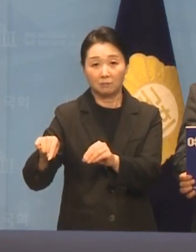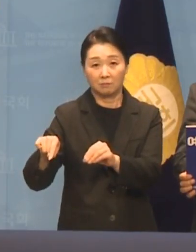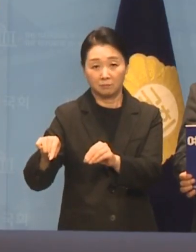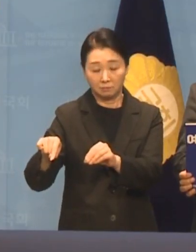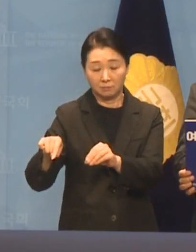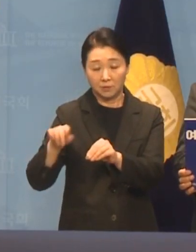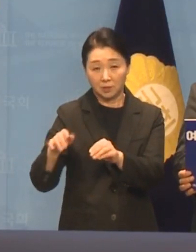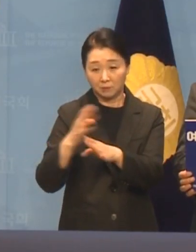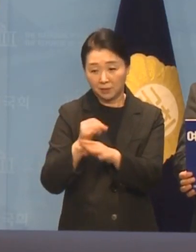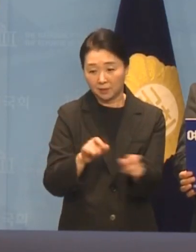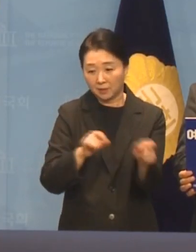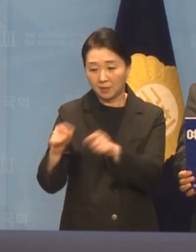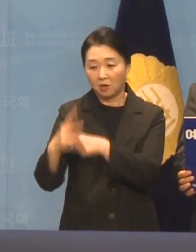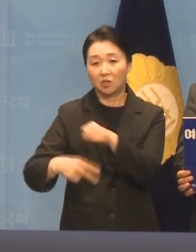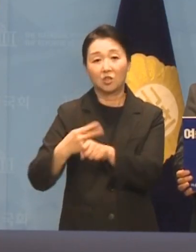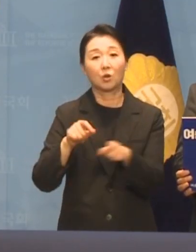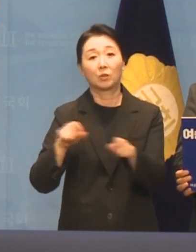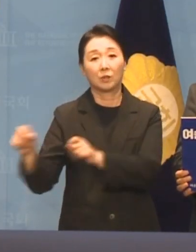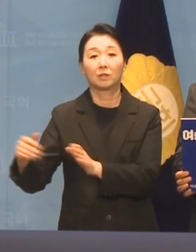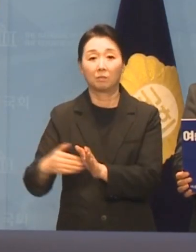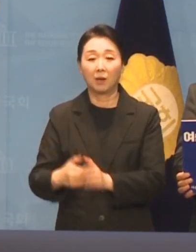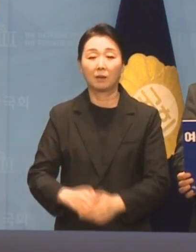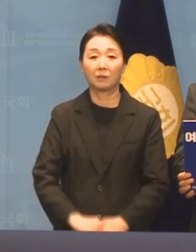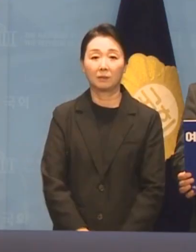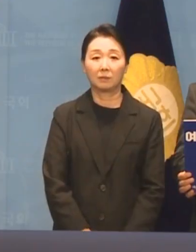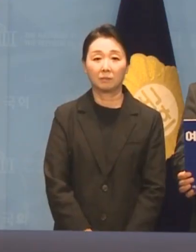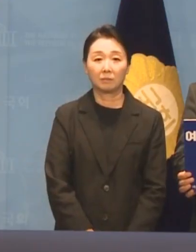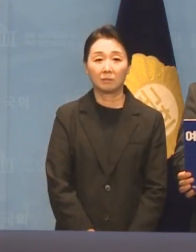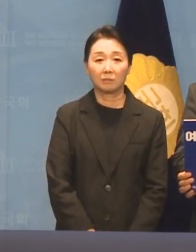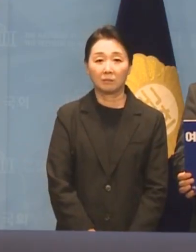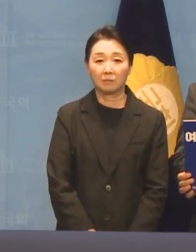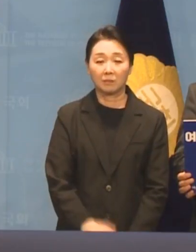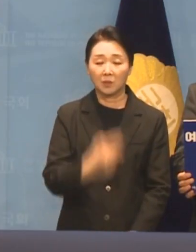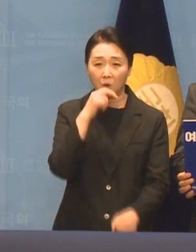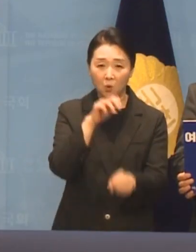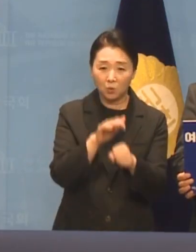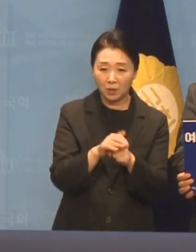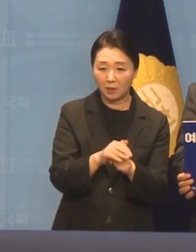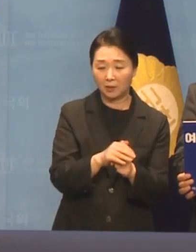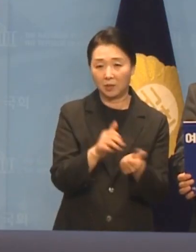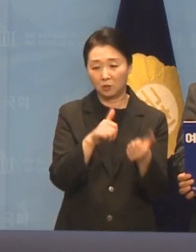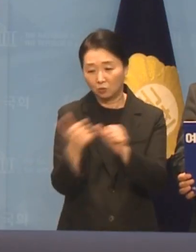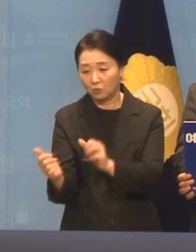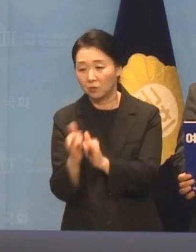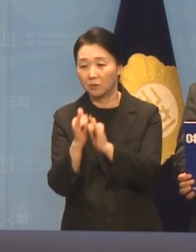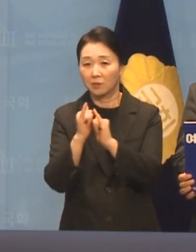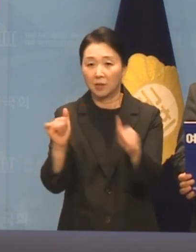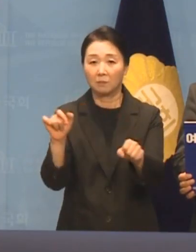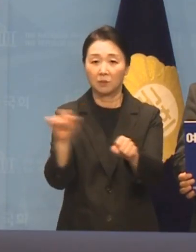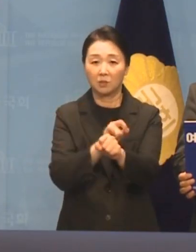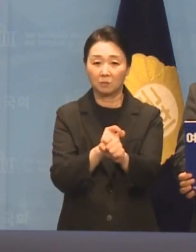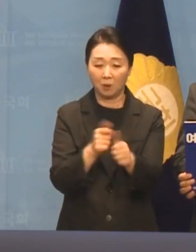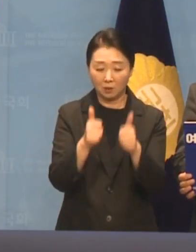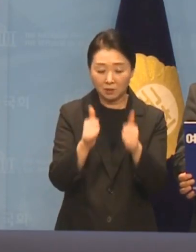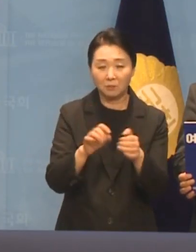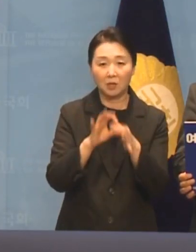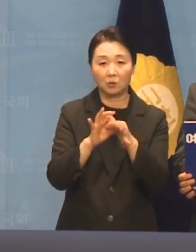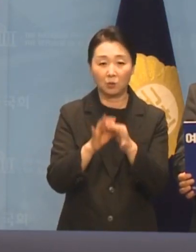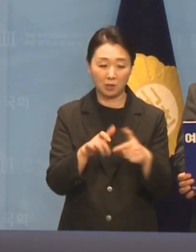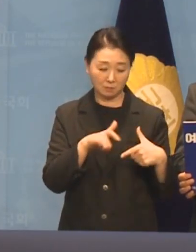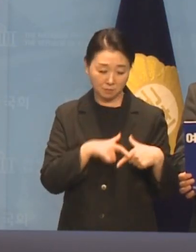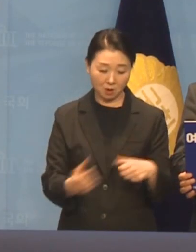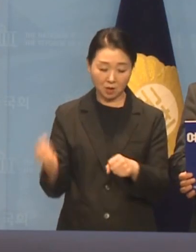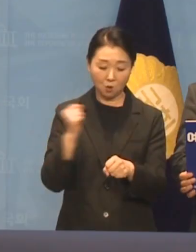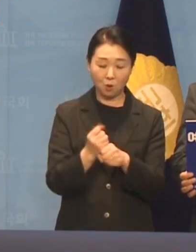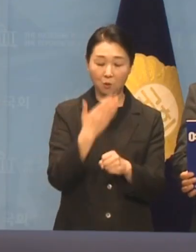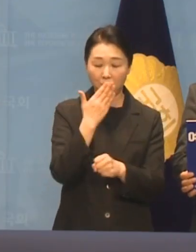최대 2년 연장되었고 억울하게 희생된 분들이 특별재심을 통해 명예를 회복할 수